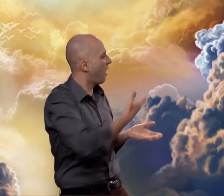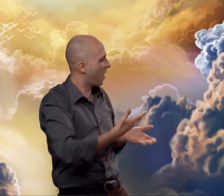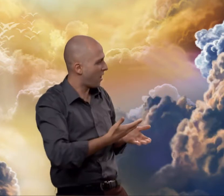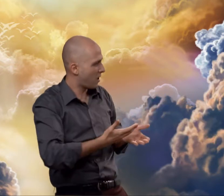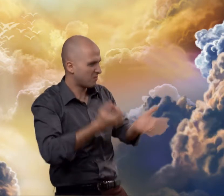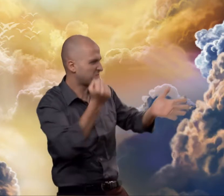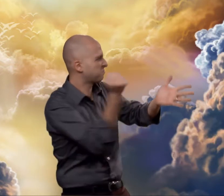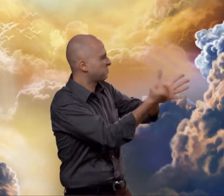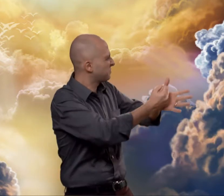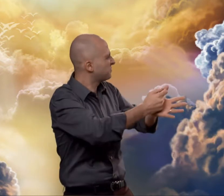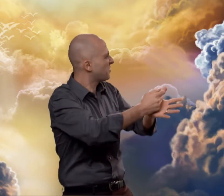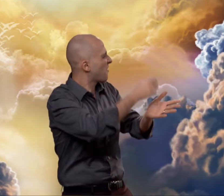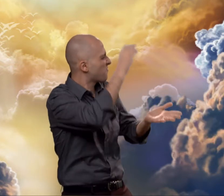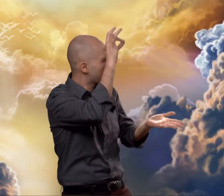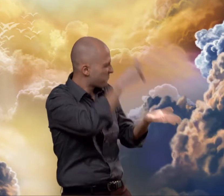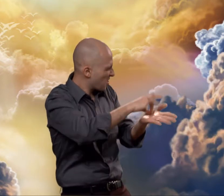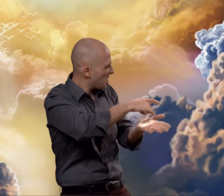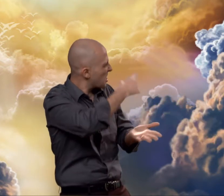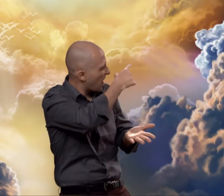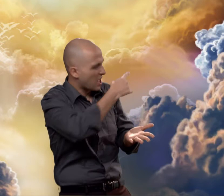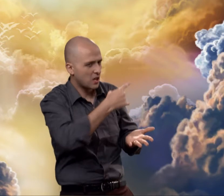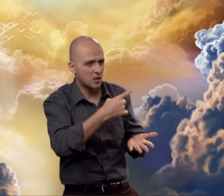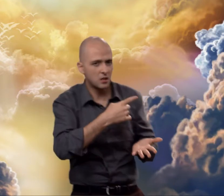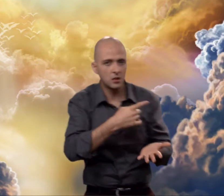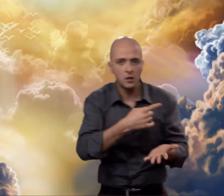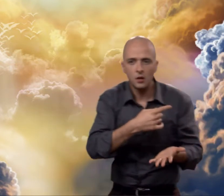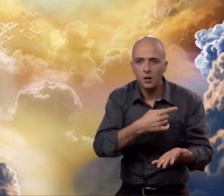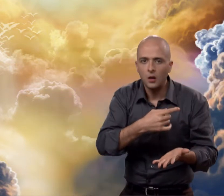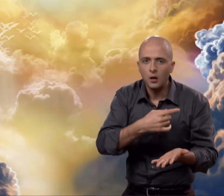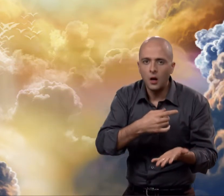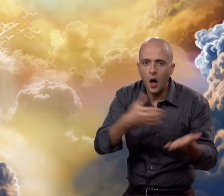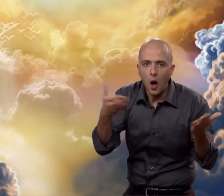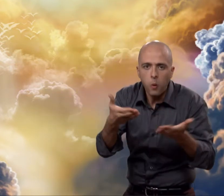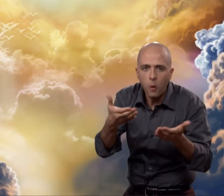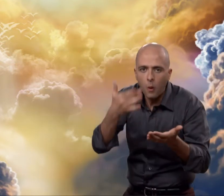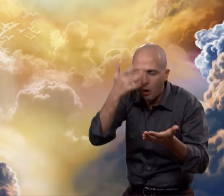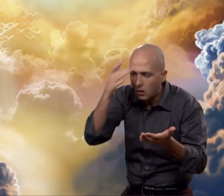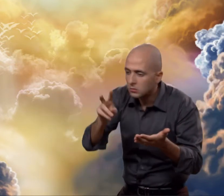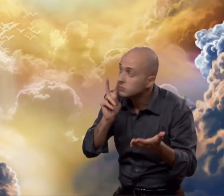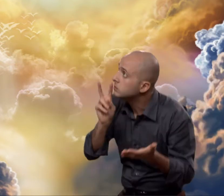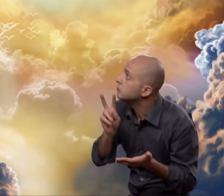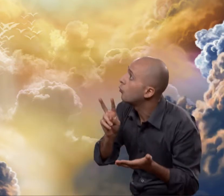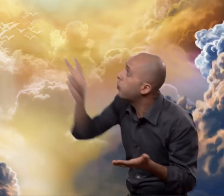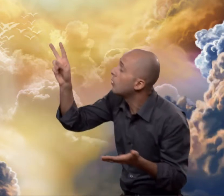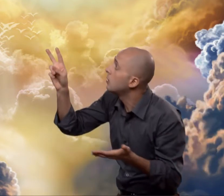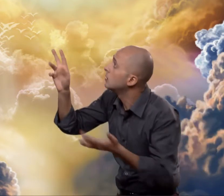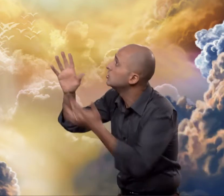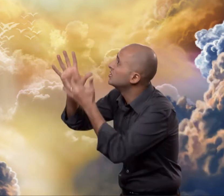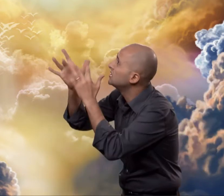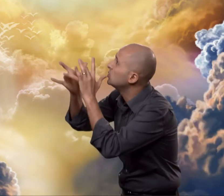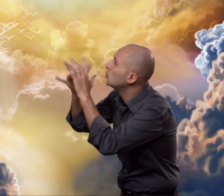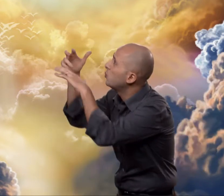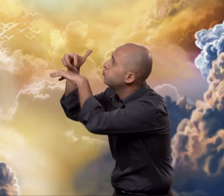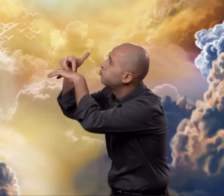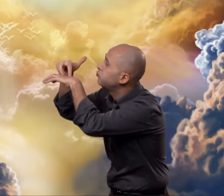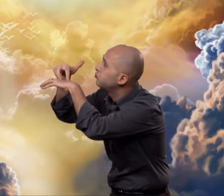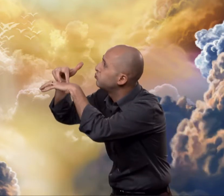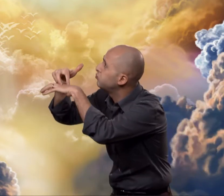morte eles vêm, vestidos de glória imortal, clamando: onde está, ó morte, a sua vitória? Onde está, ó morte, o